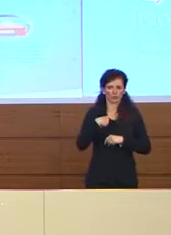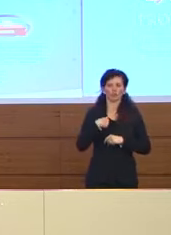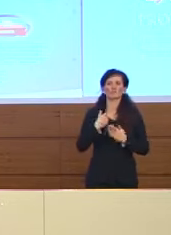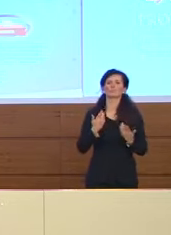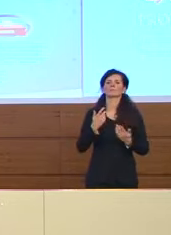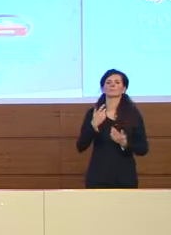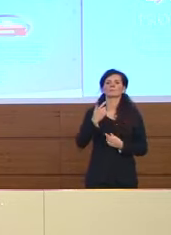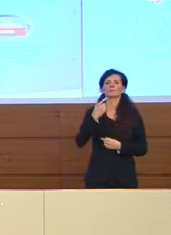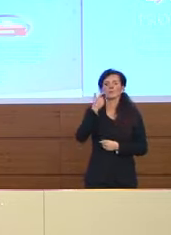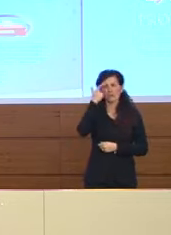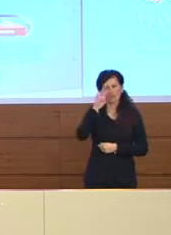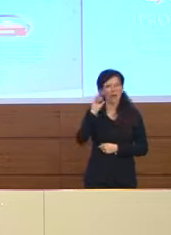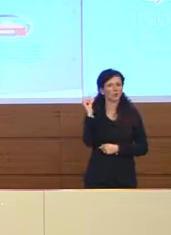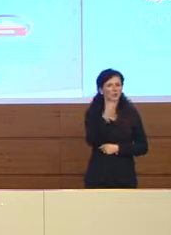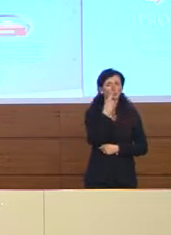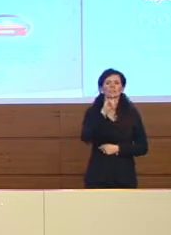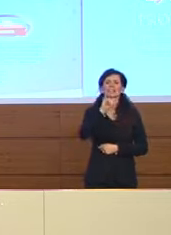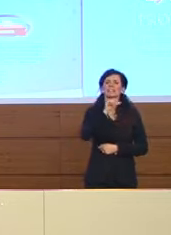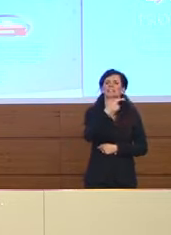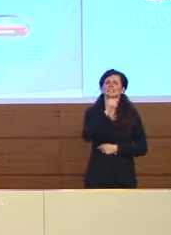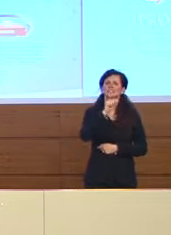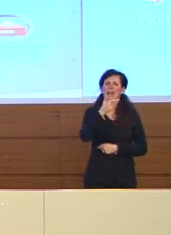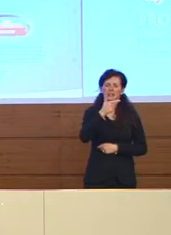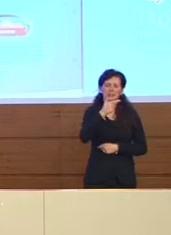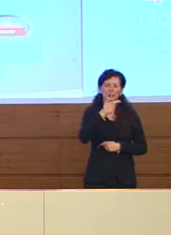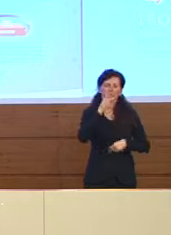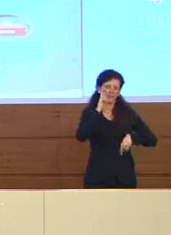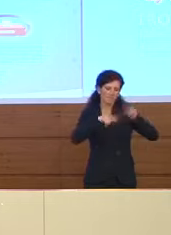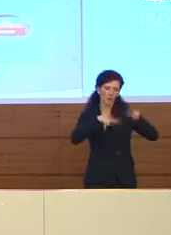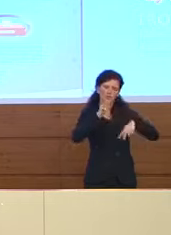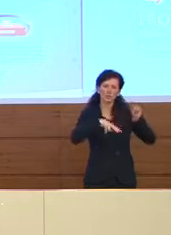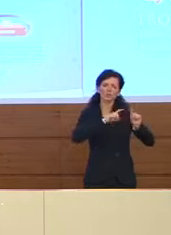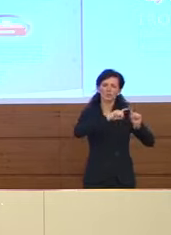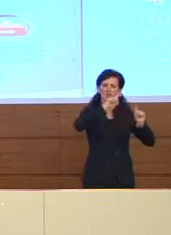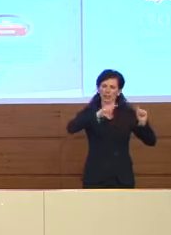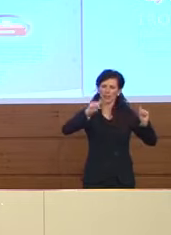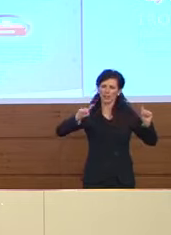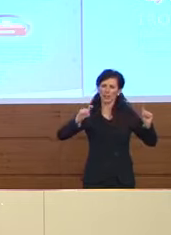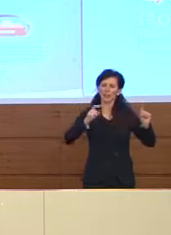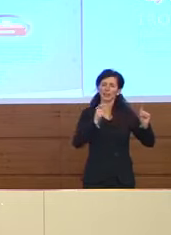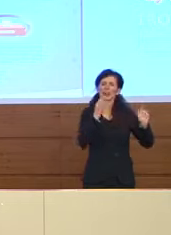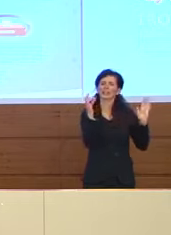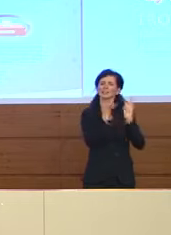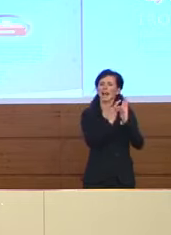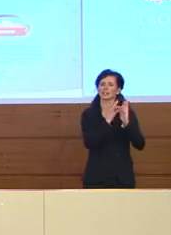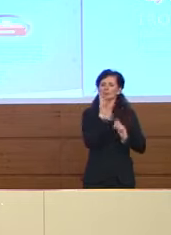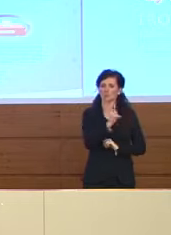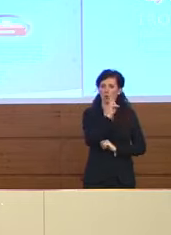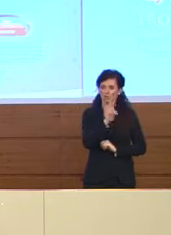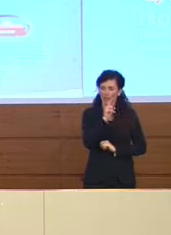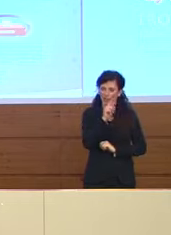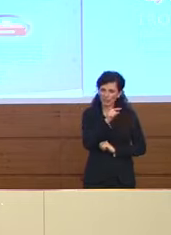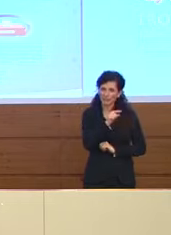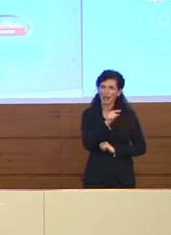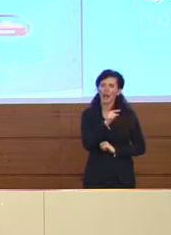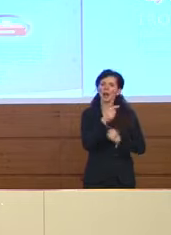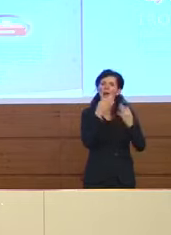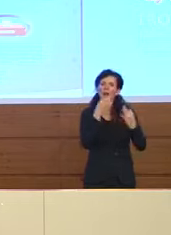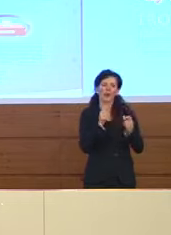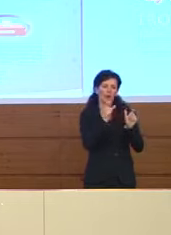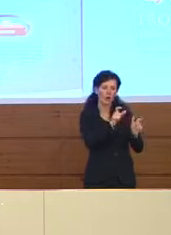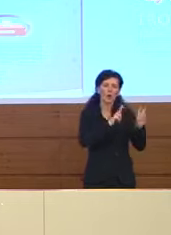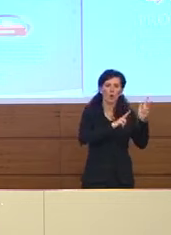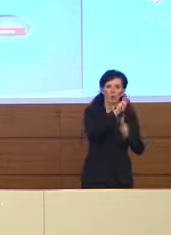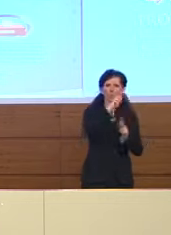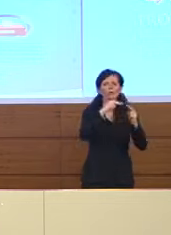tutti che l'istat elaborate bollettino dei dati della mortalità suddivise su base comunale su base provinciale su base